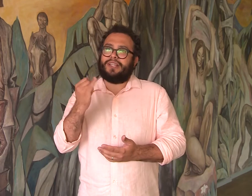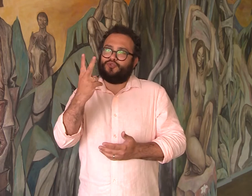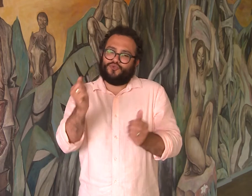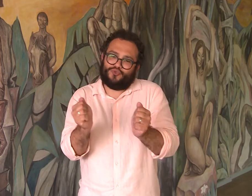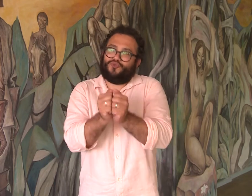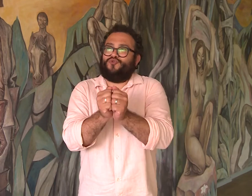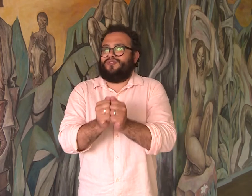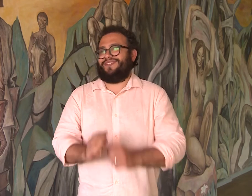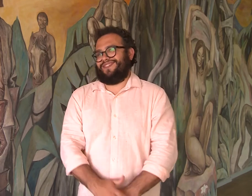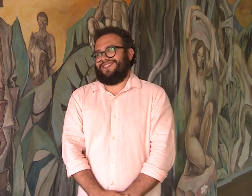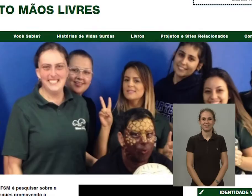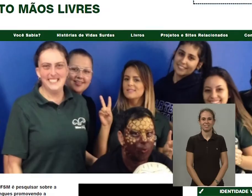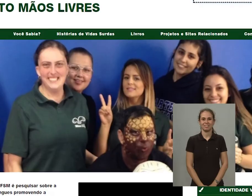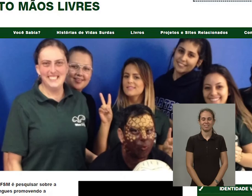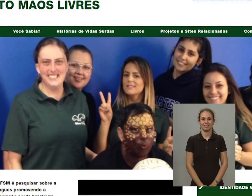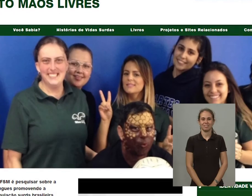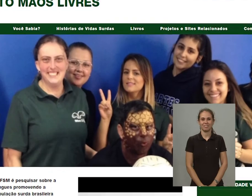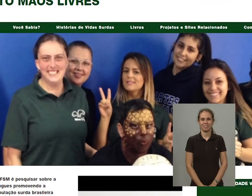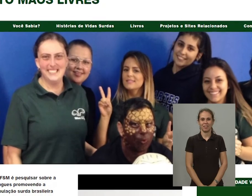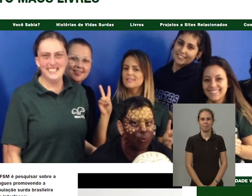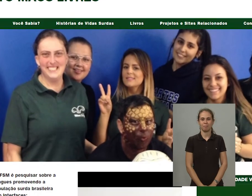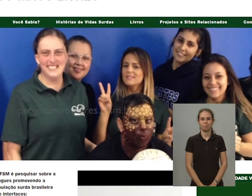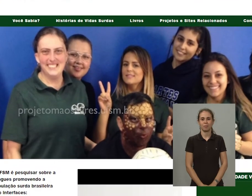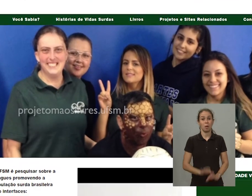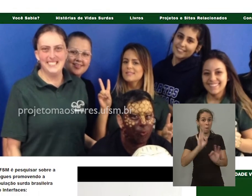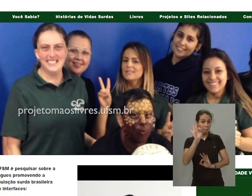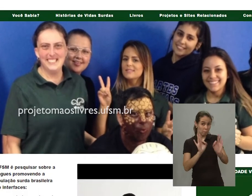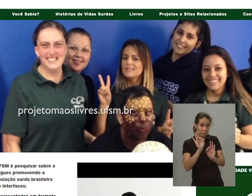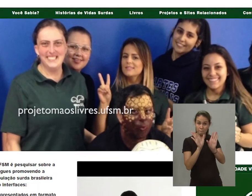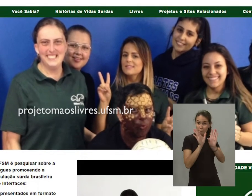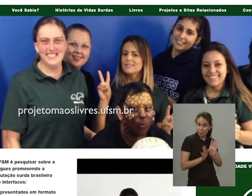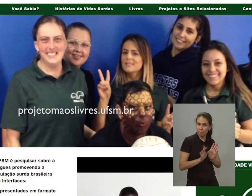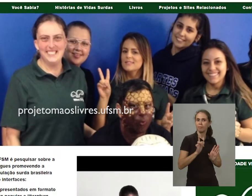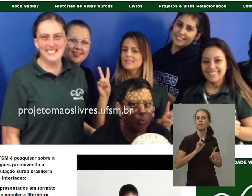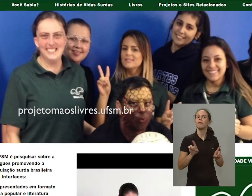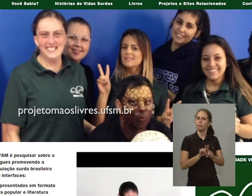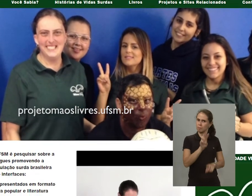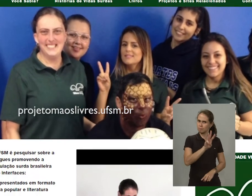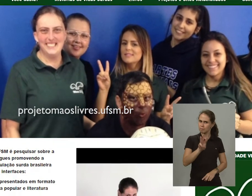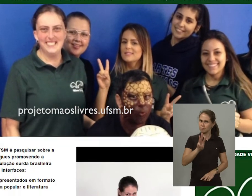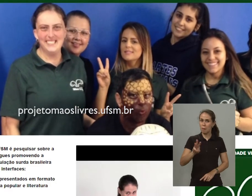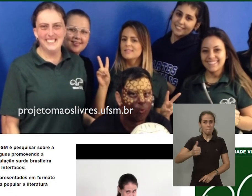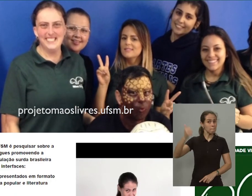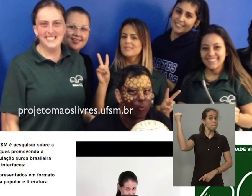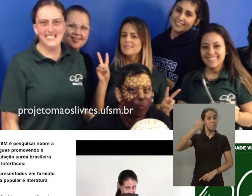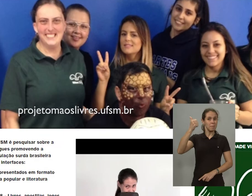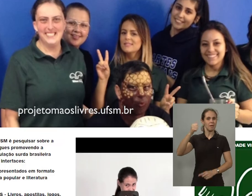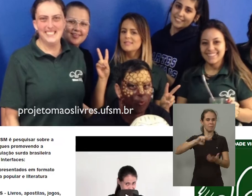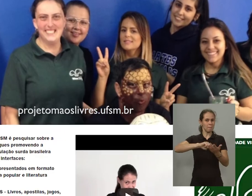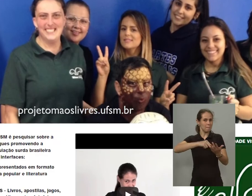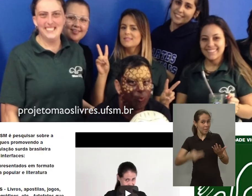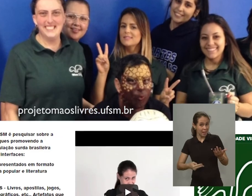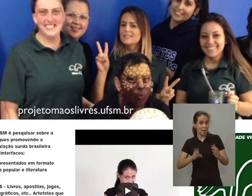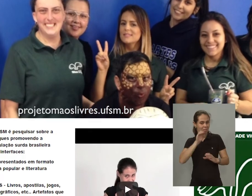leitura atrelada à informação. O projeto Mãos Livres também conta com um site, que é o primeiro bilíngue de uma universidade pública